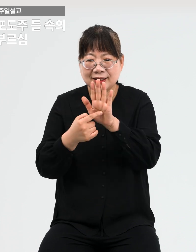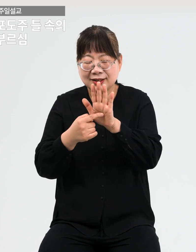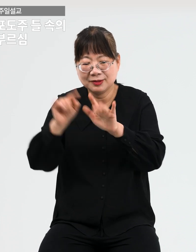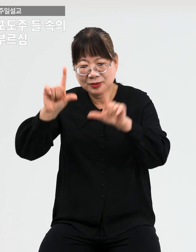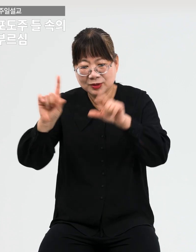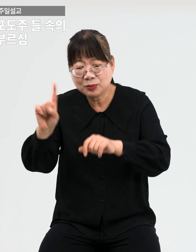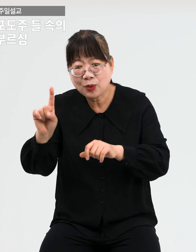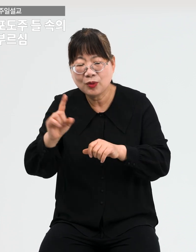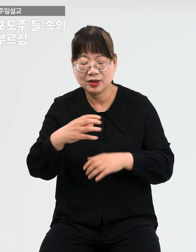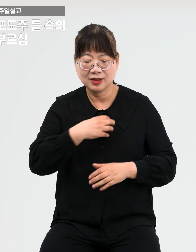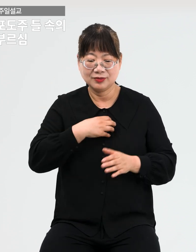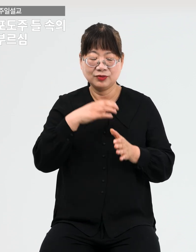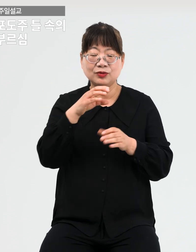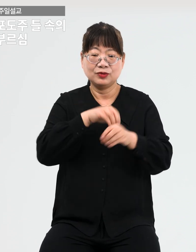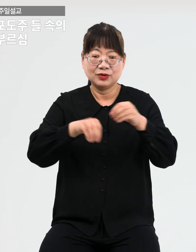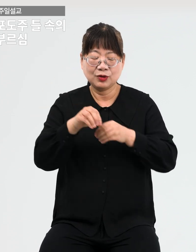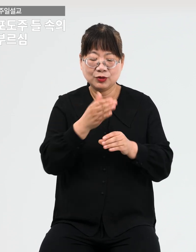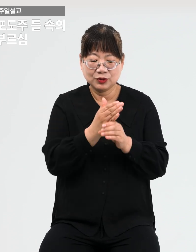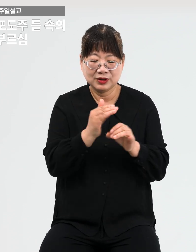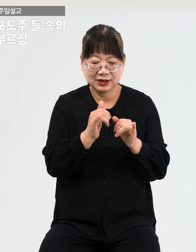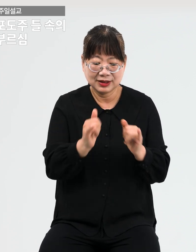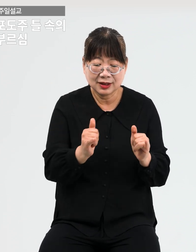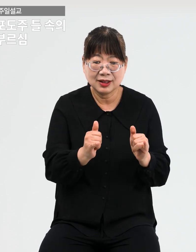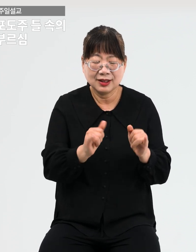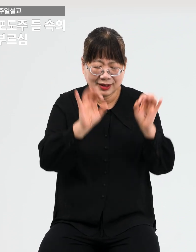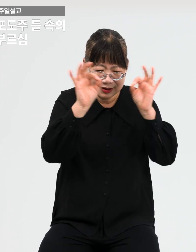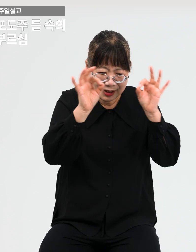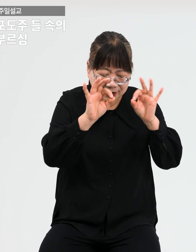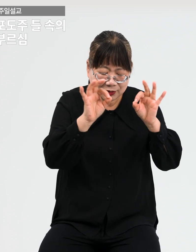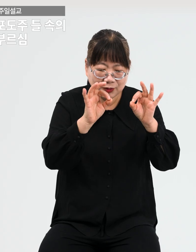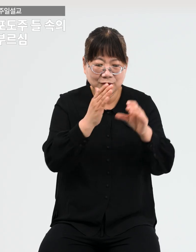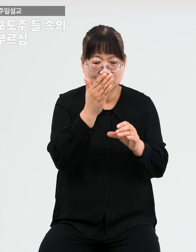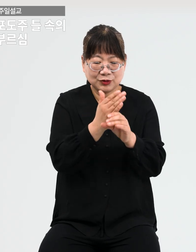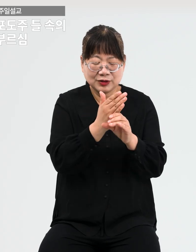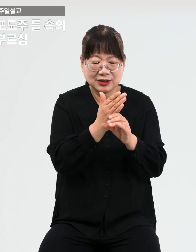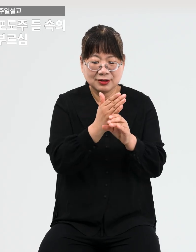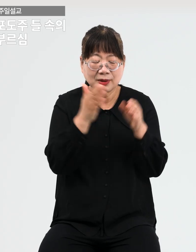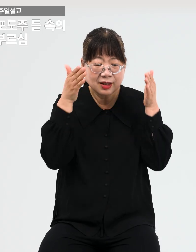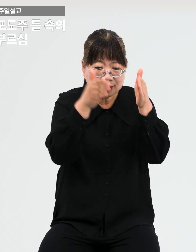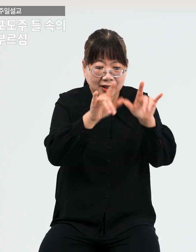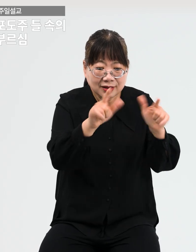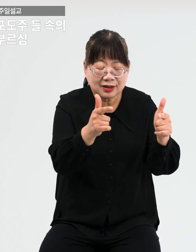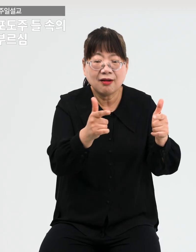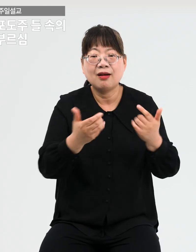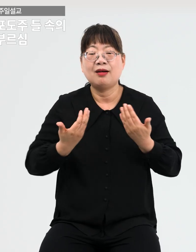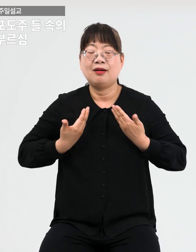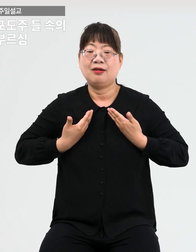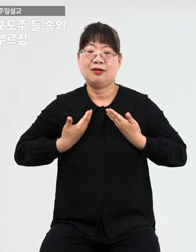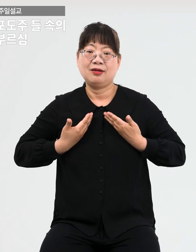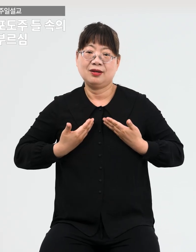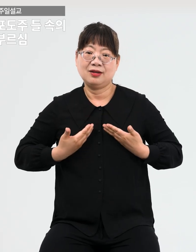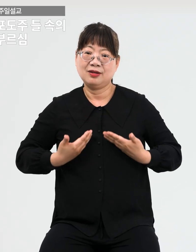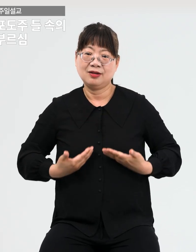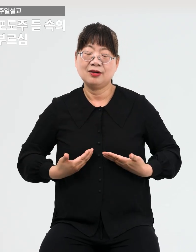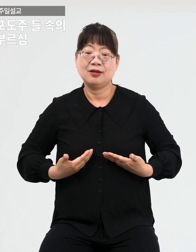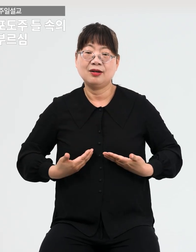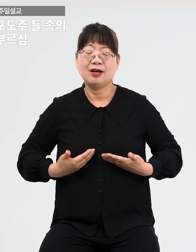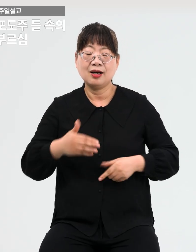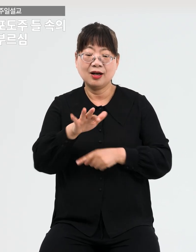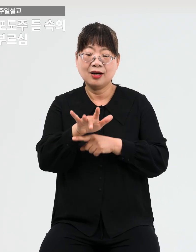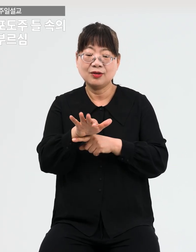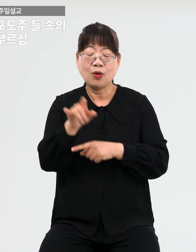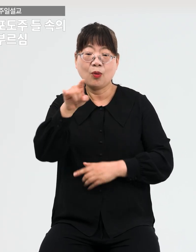인물을 찾고 중심에 카메라 렌즈를 들어대는 게 아니라 조용히 저 시골